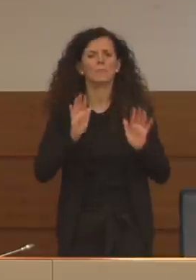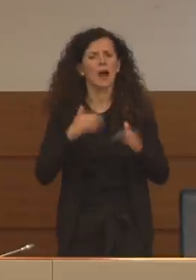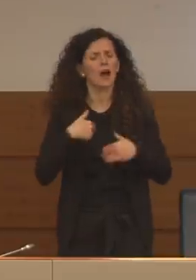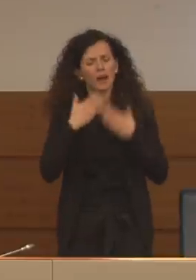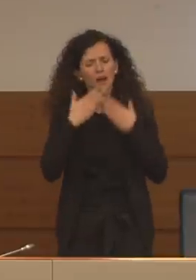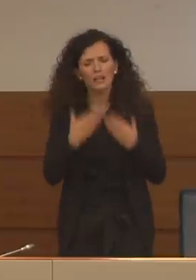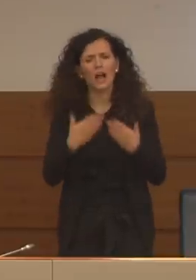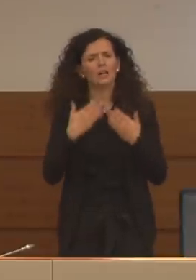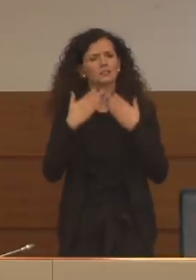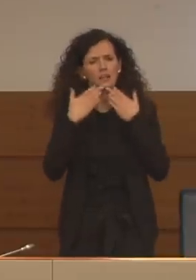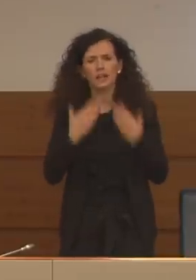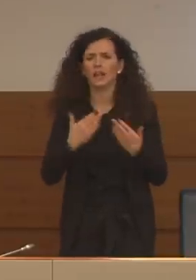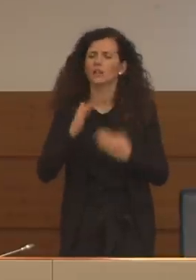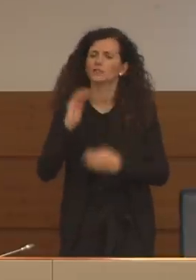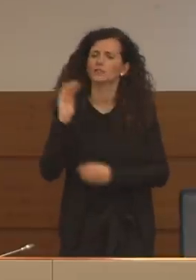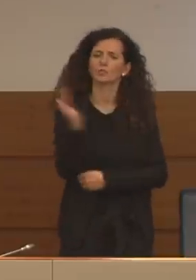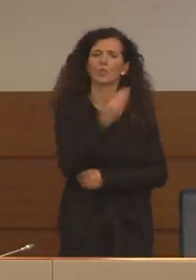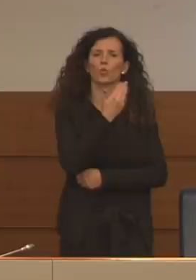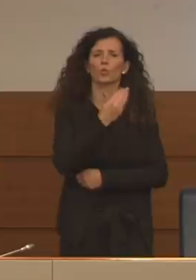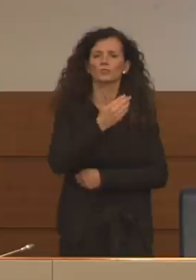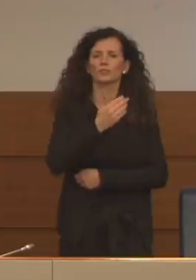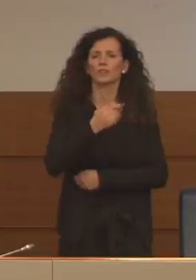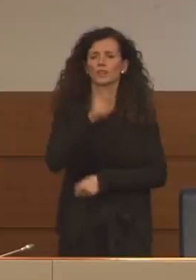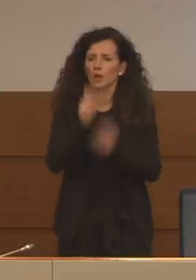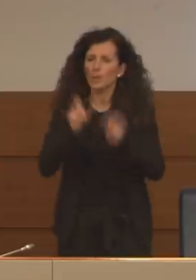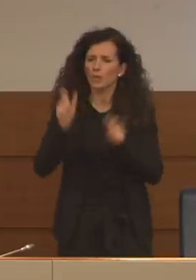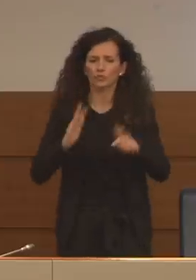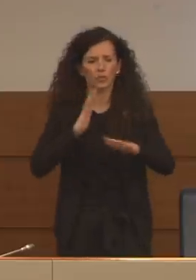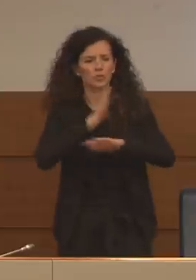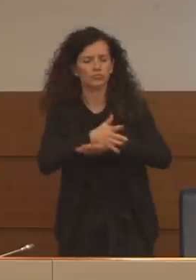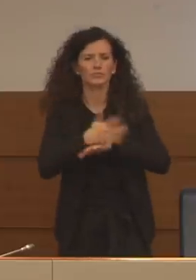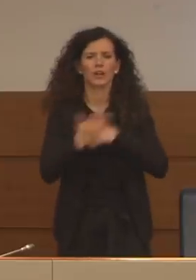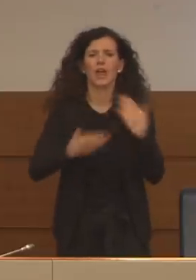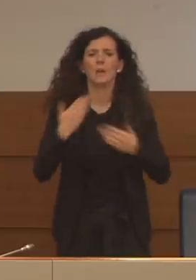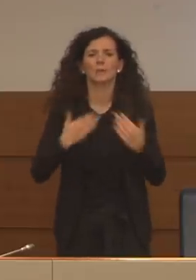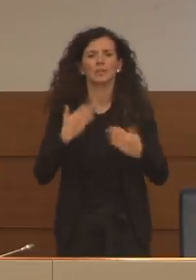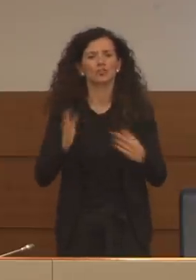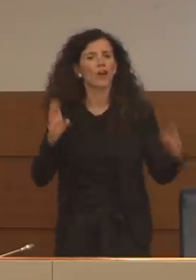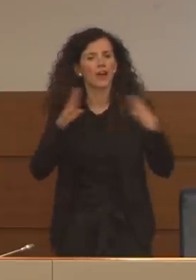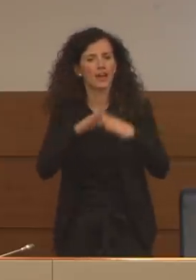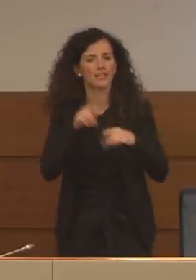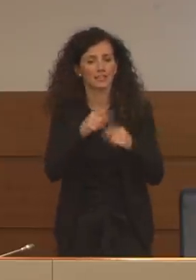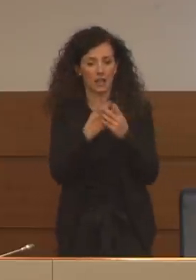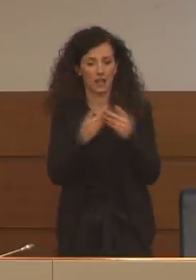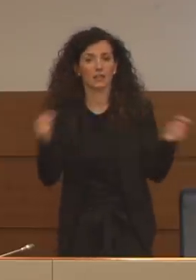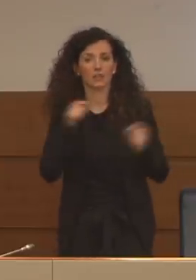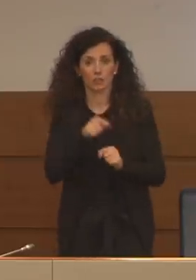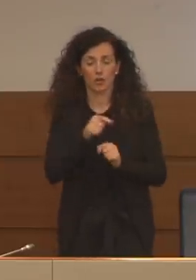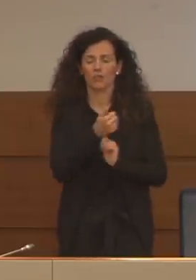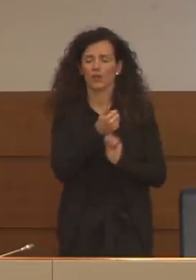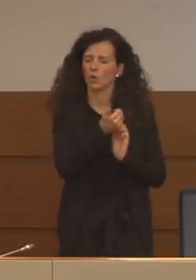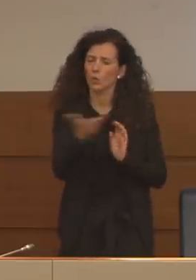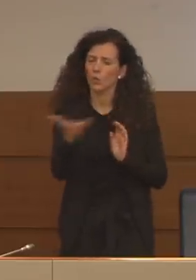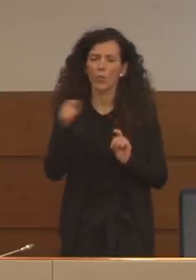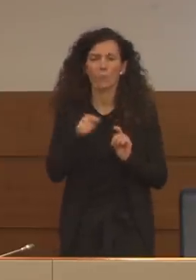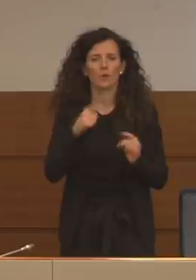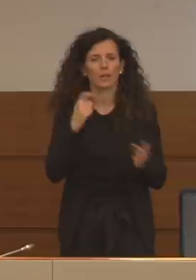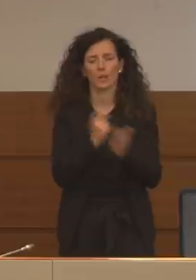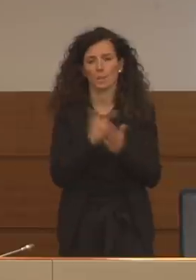ringraziamo tutti quanti gli altri che sono impiegati per fronteggiare l'emergenza e sono numeri veramente